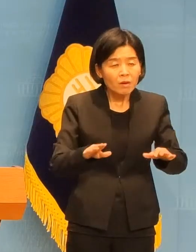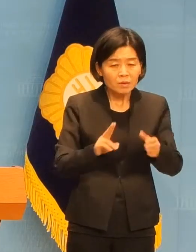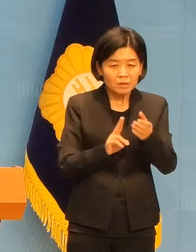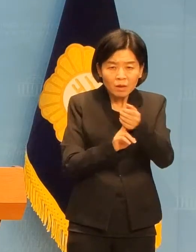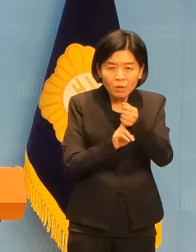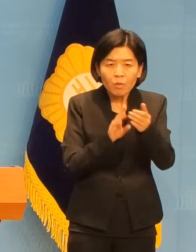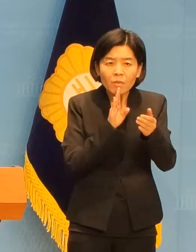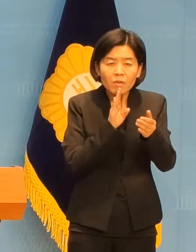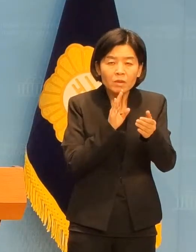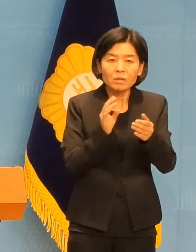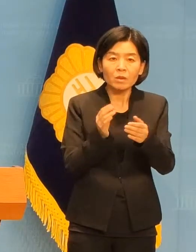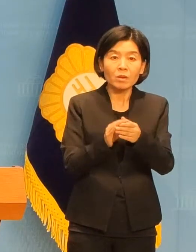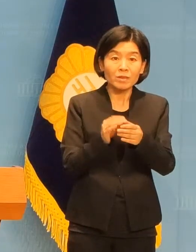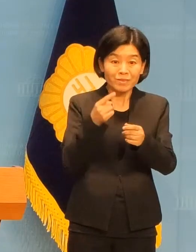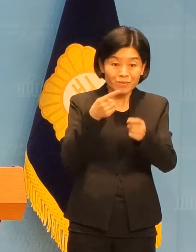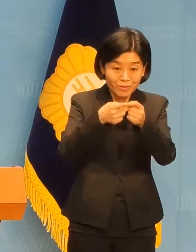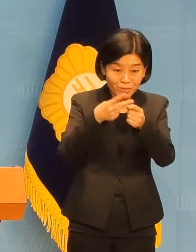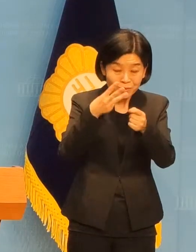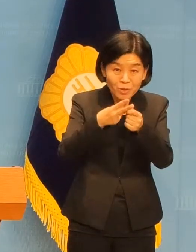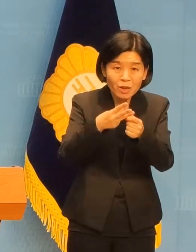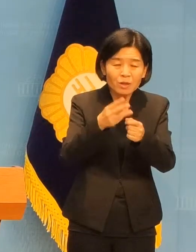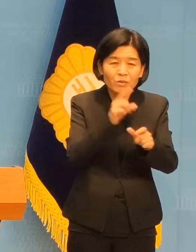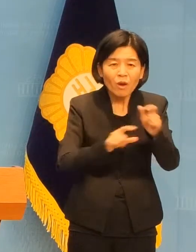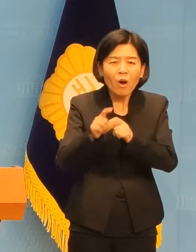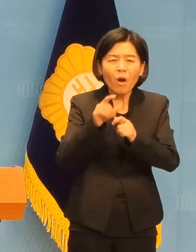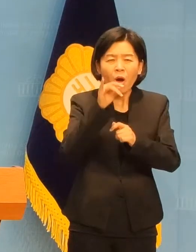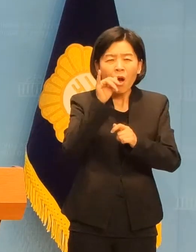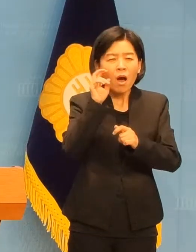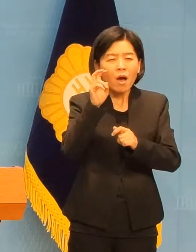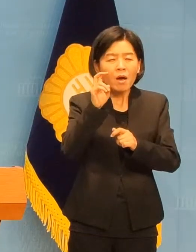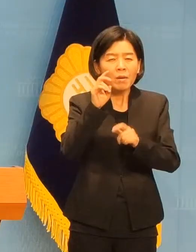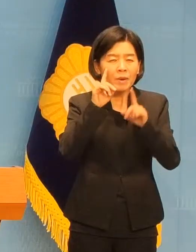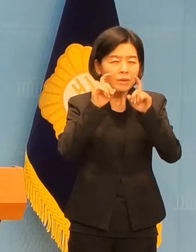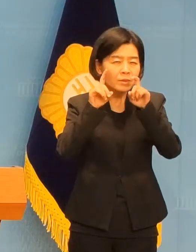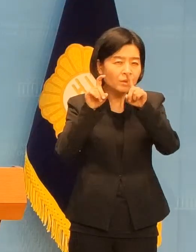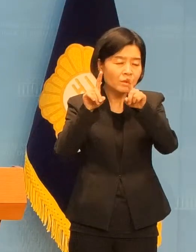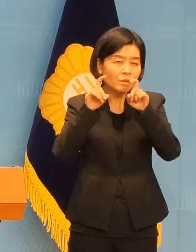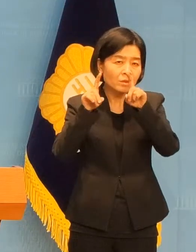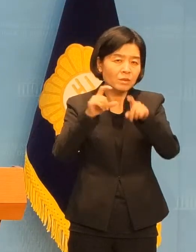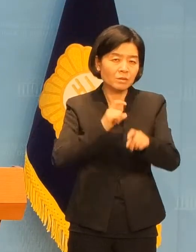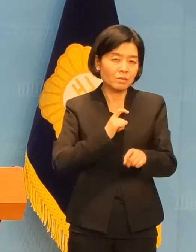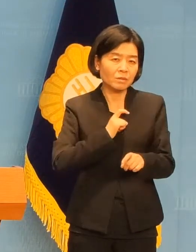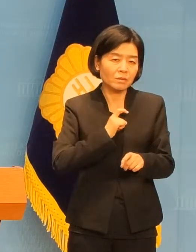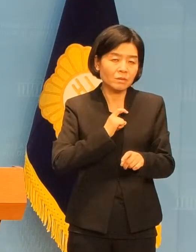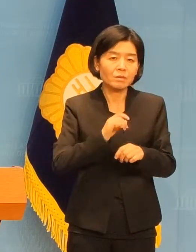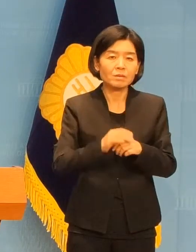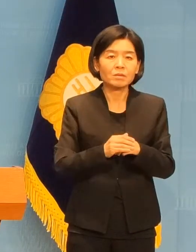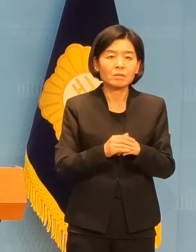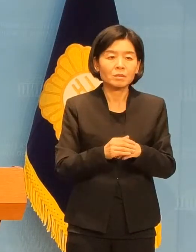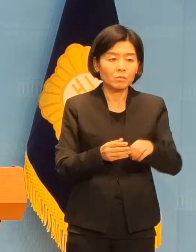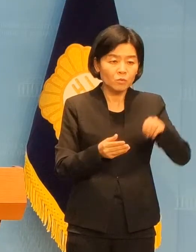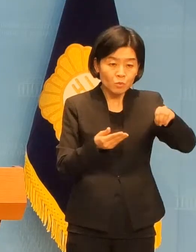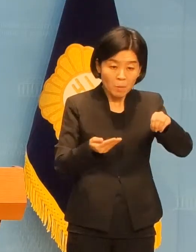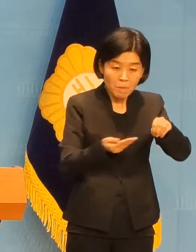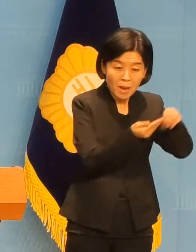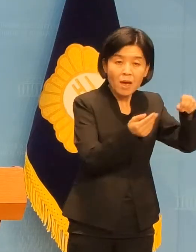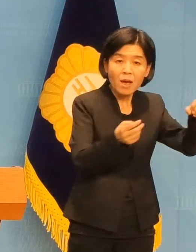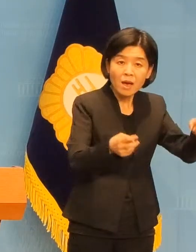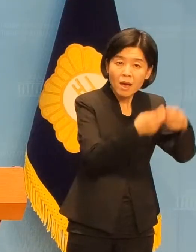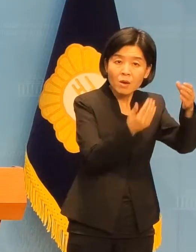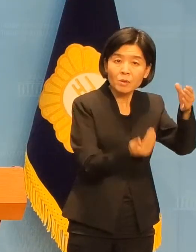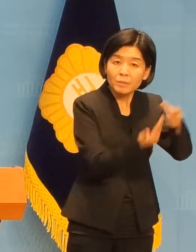3건 이외에 더 있을 가능성도 농후합니다. 한강버스는 부표 충돌 사고 발생 시각인